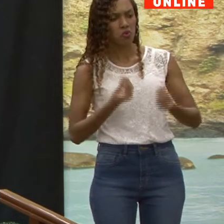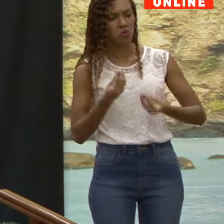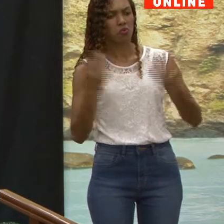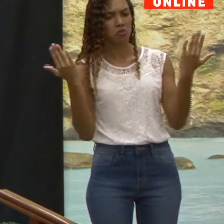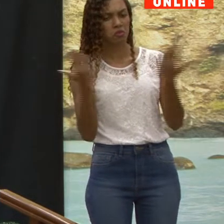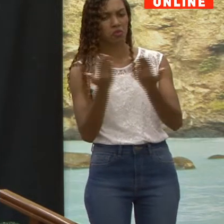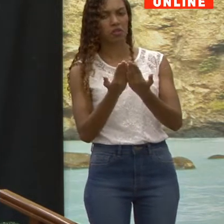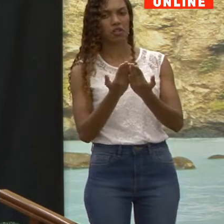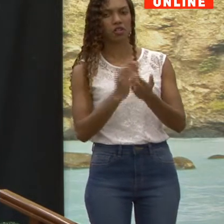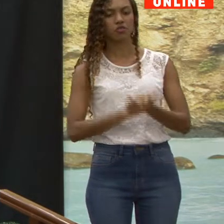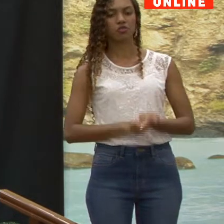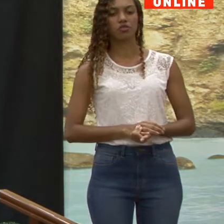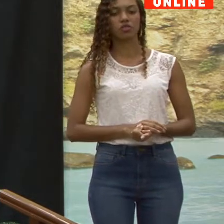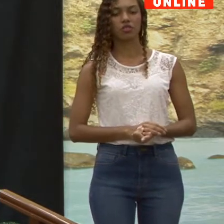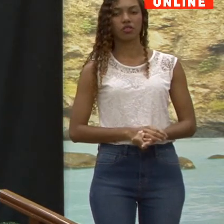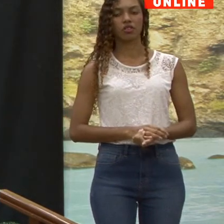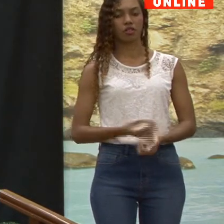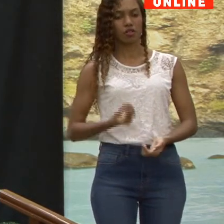nossa fidelidade.